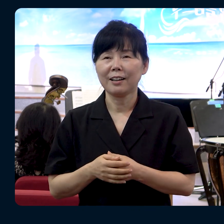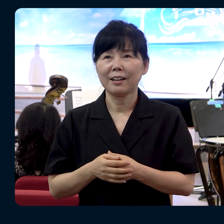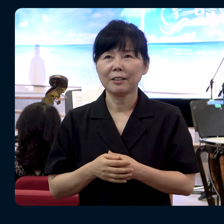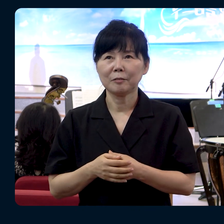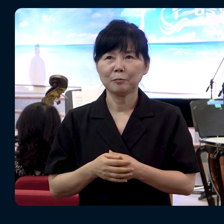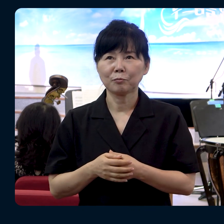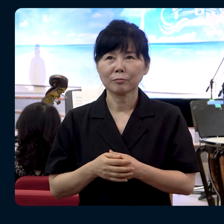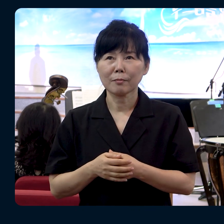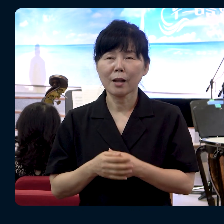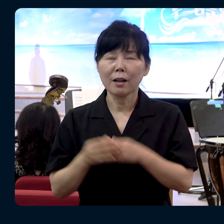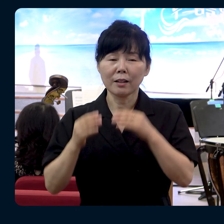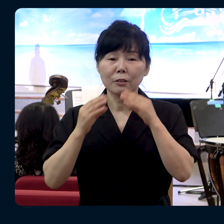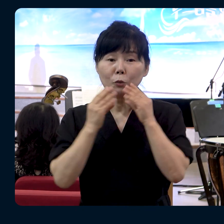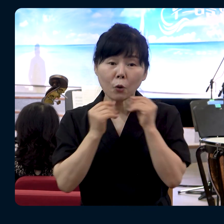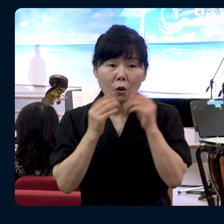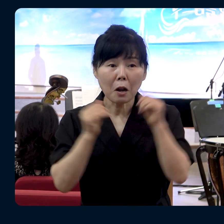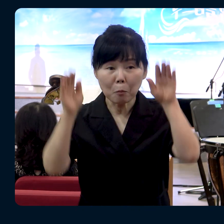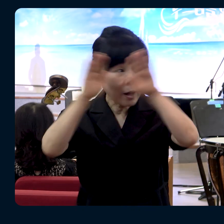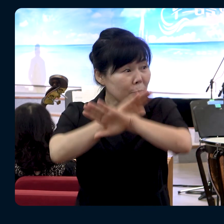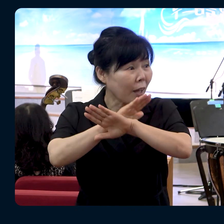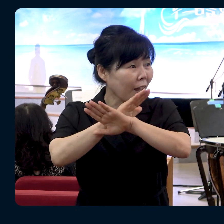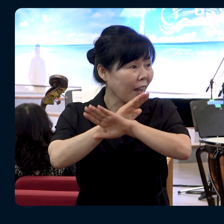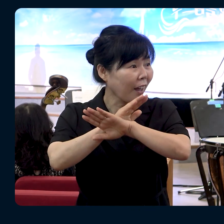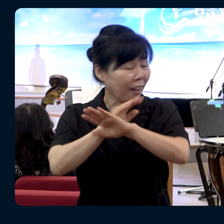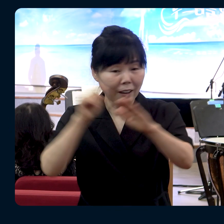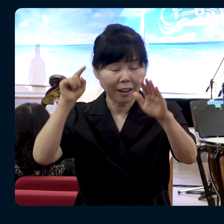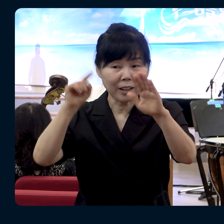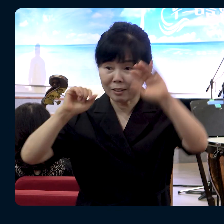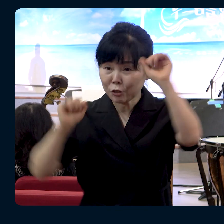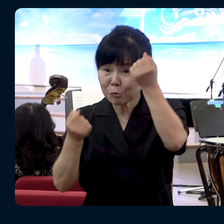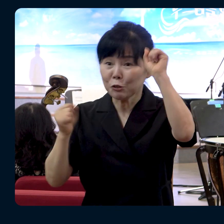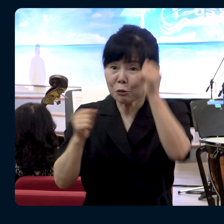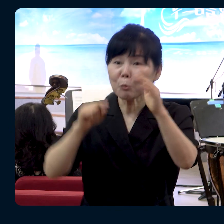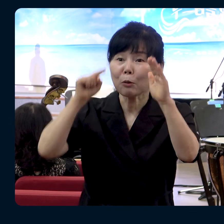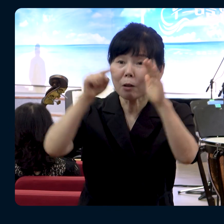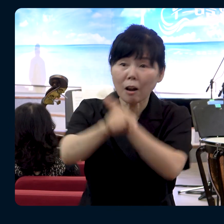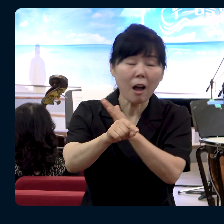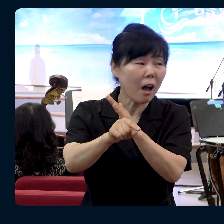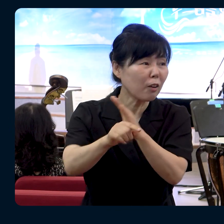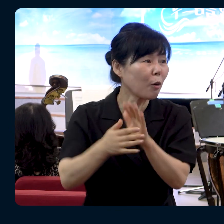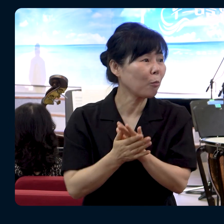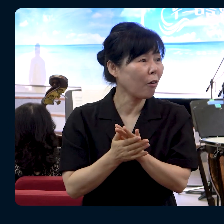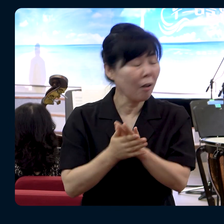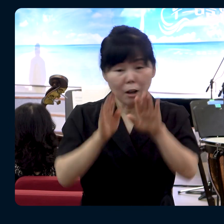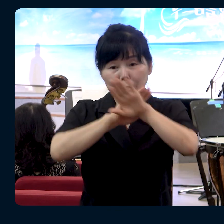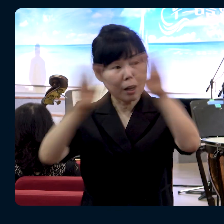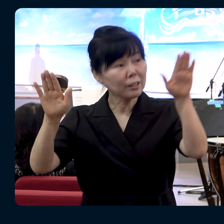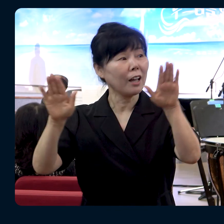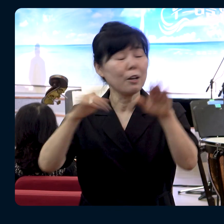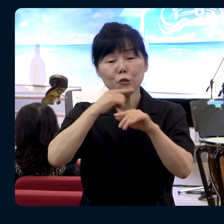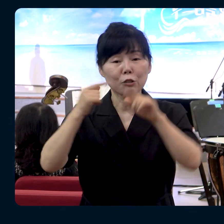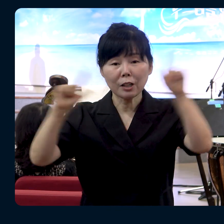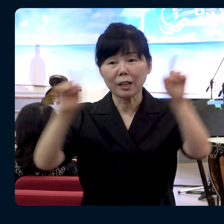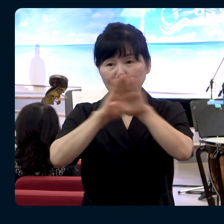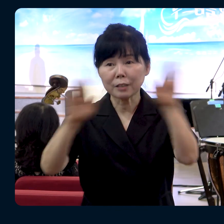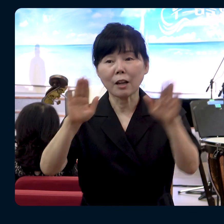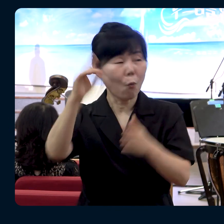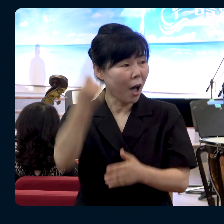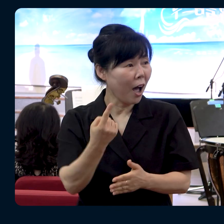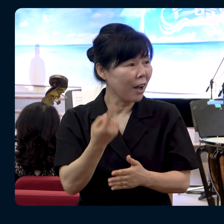게 나이트클럽이잖아요. 그래서 내가 주일 날 교회 가겠다, 여기다 교회 가서 춤추고